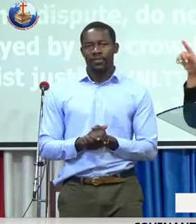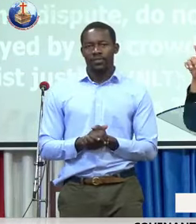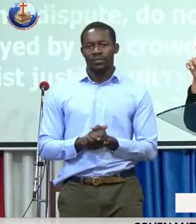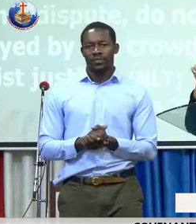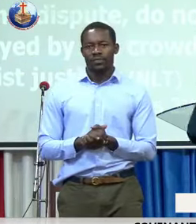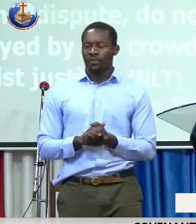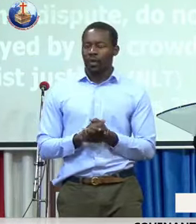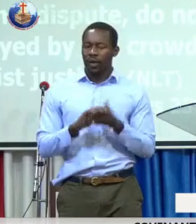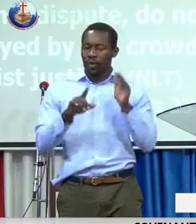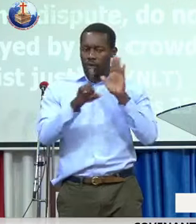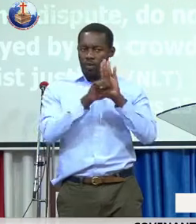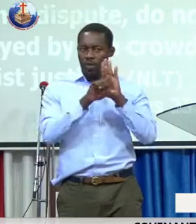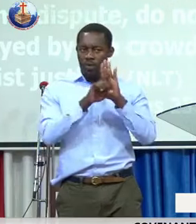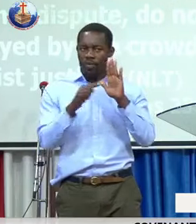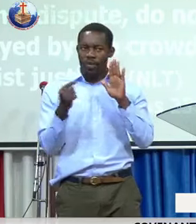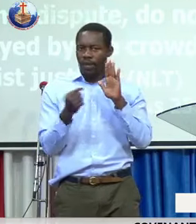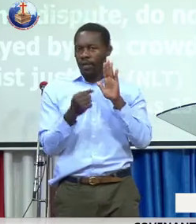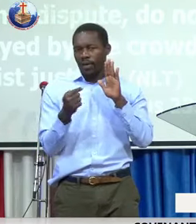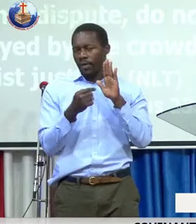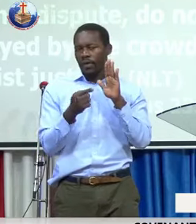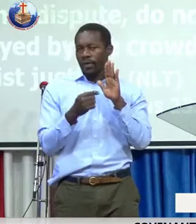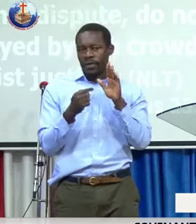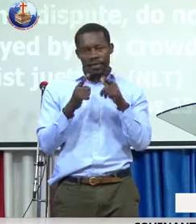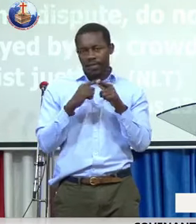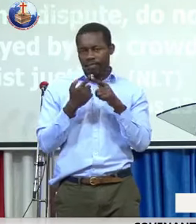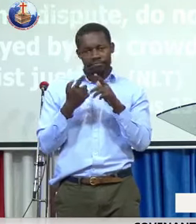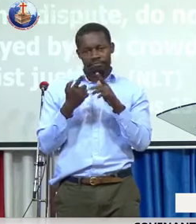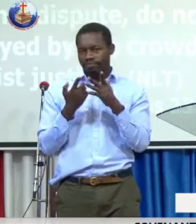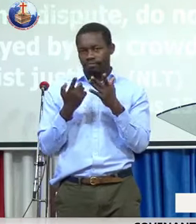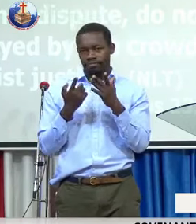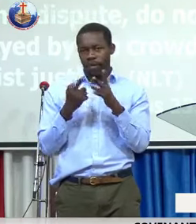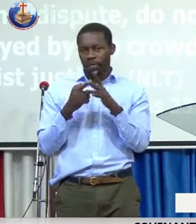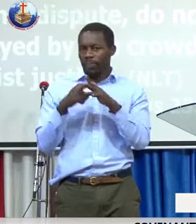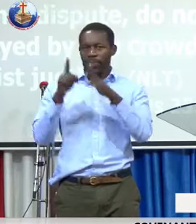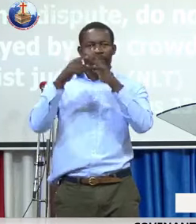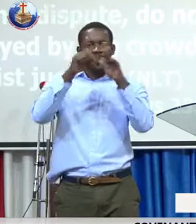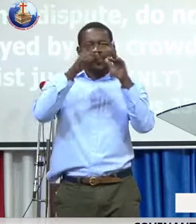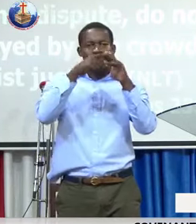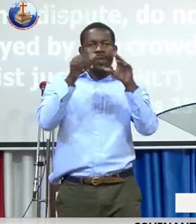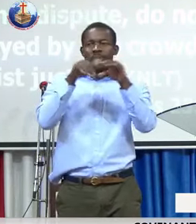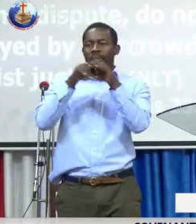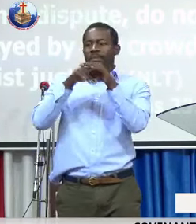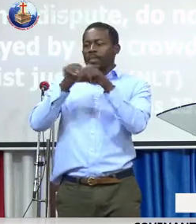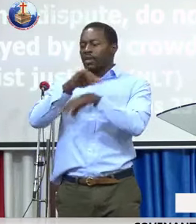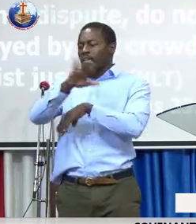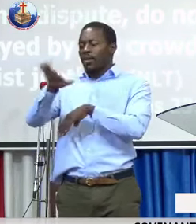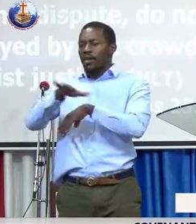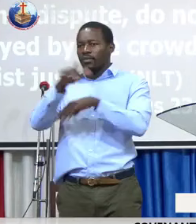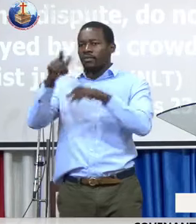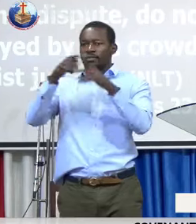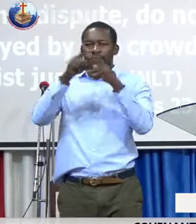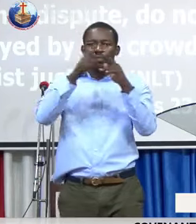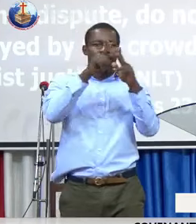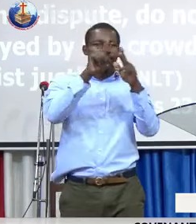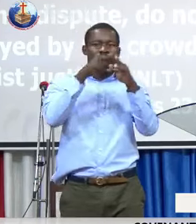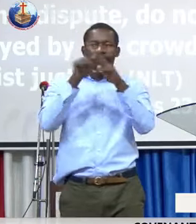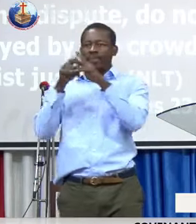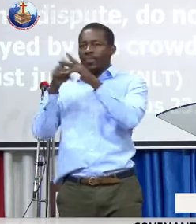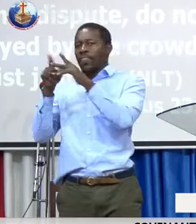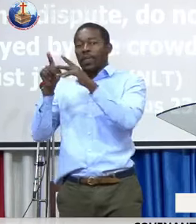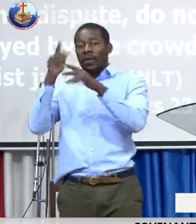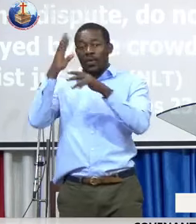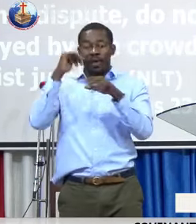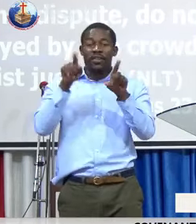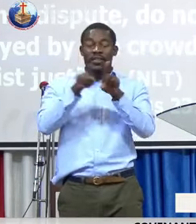stepped away. Na kutumia hiyo sheria basi wakatoroka. Because in and of themselves walikuwa wanahukumika. Kwa sababu ndani mwao walikuwa